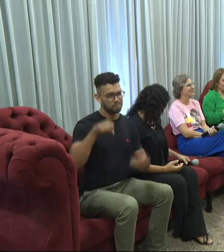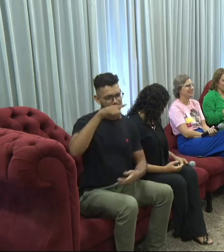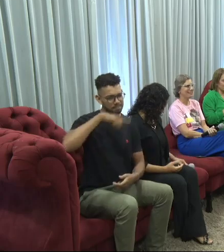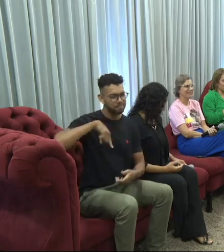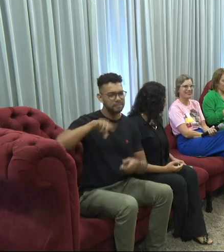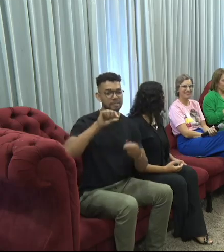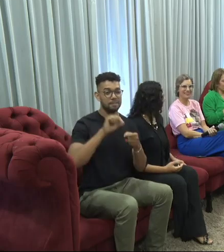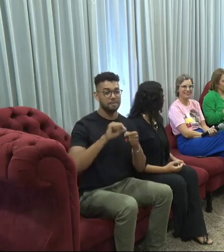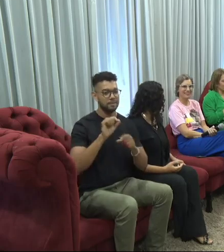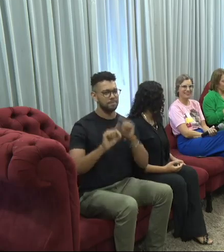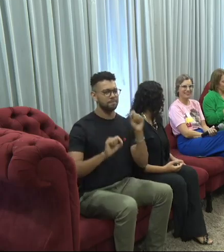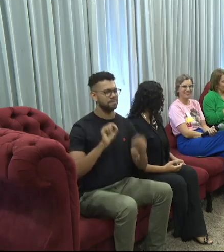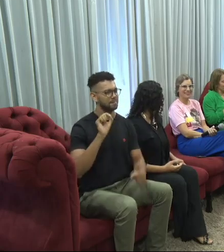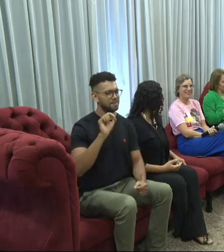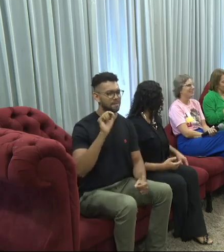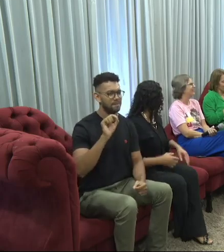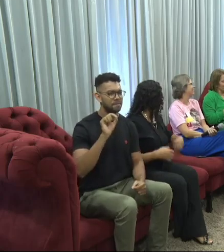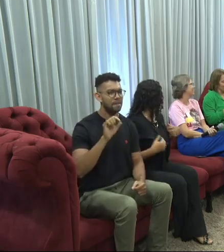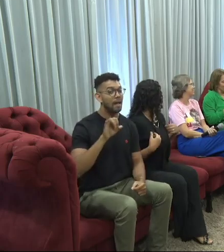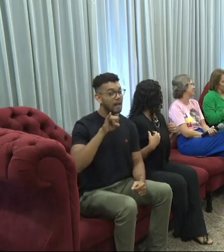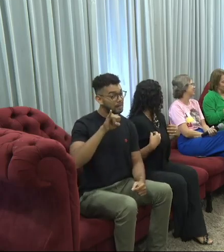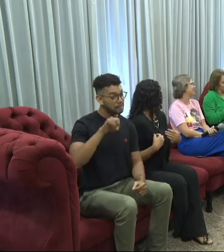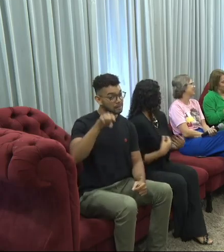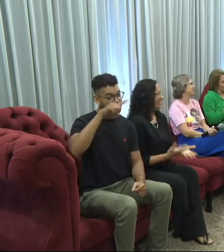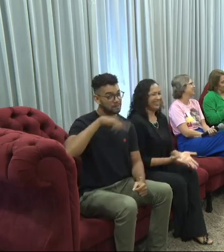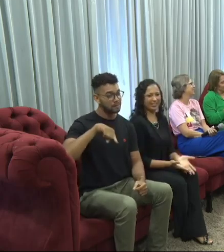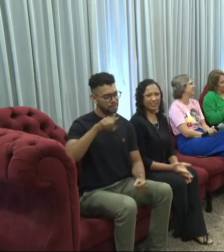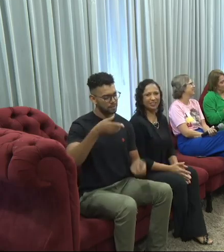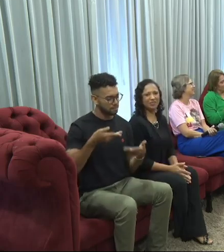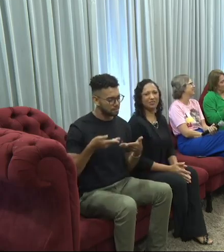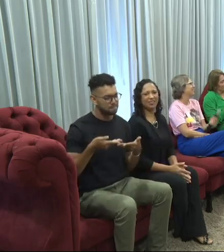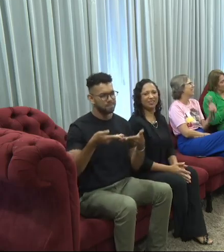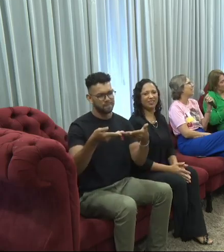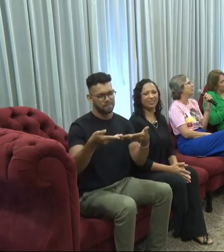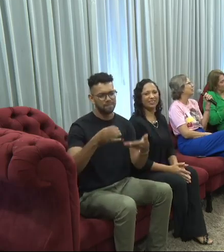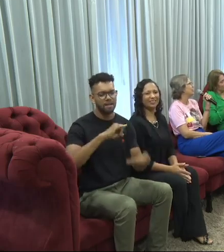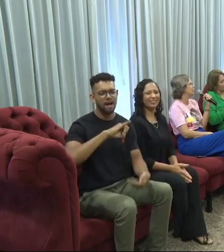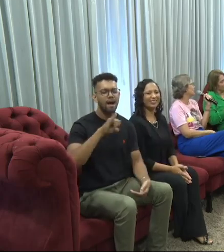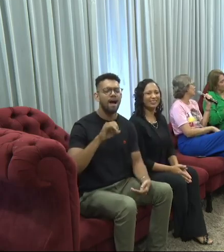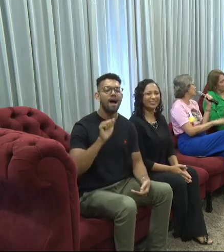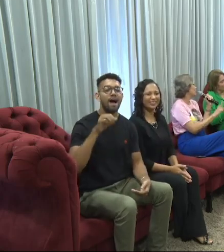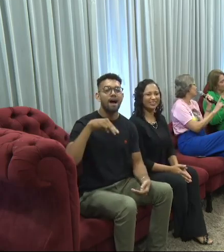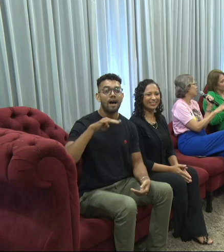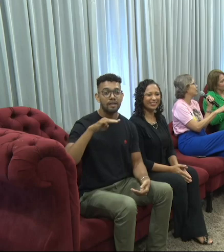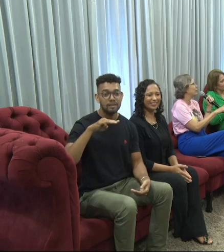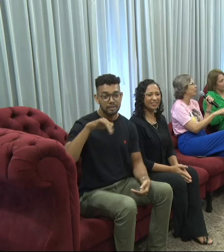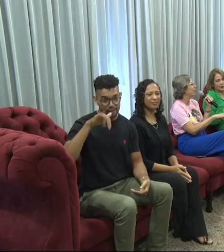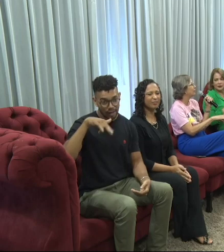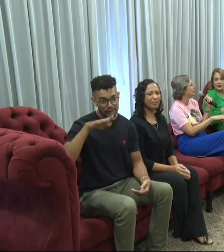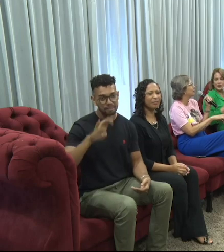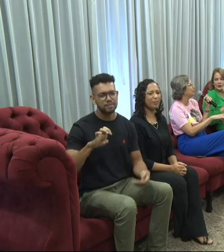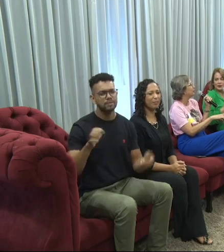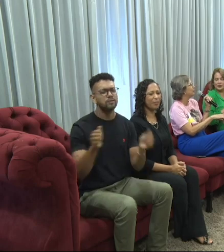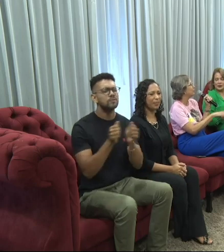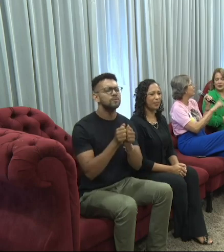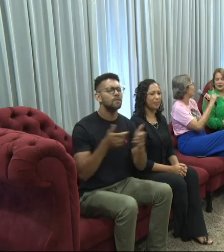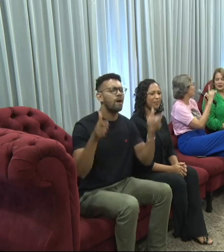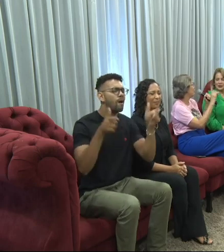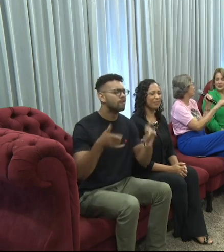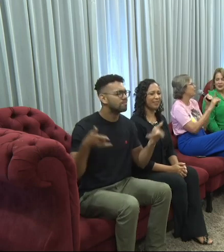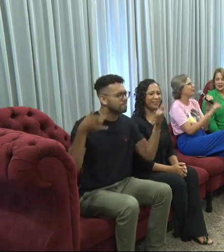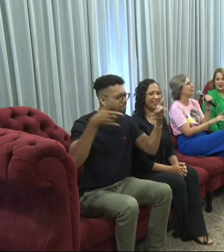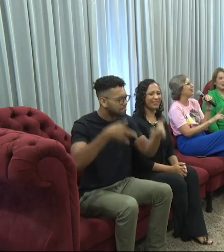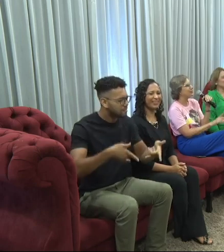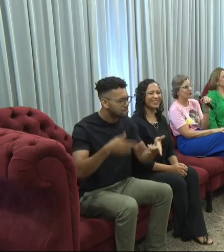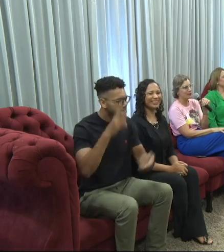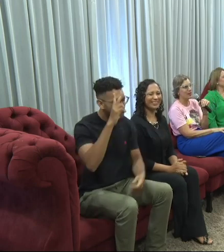Agora, depois desse charme todo, se você não convidar a Jasmine para a cama com a Mariana. Aí eu ainda vou trazer nosso acervo fotográfico. Pra gente lembrar